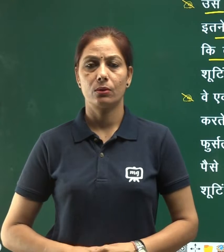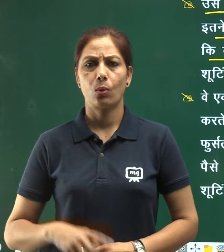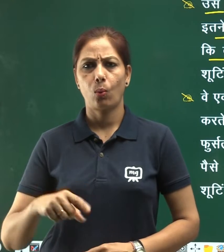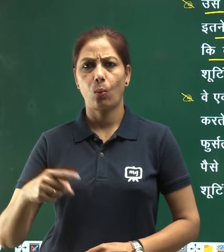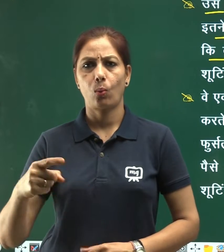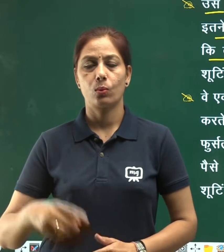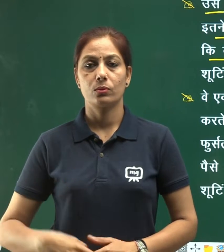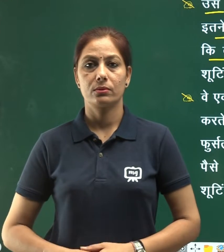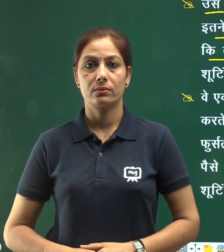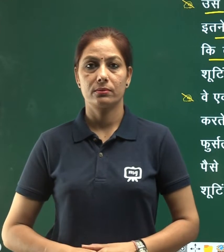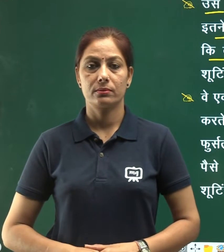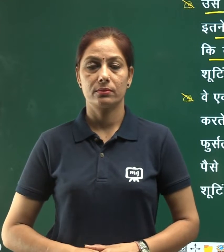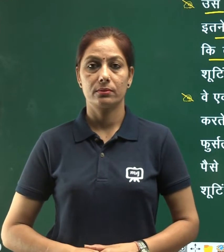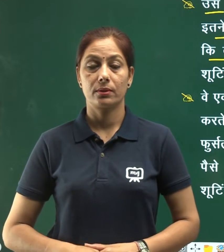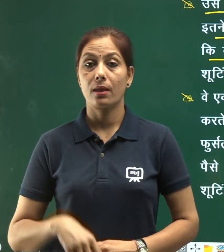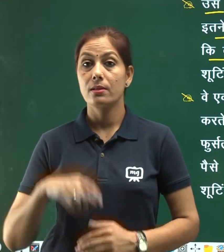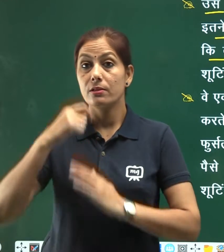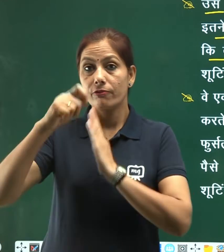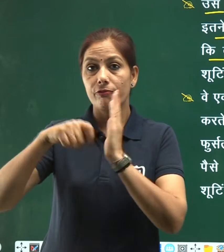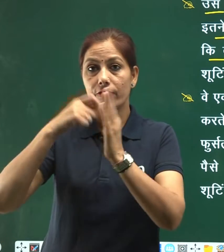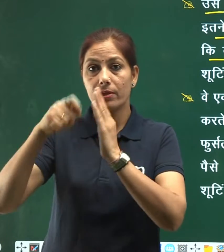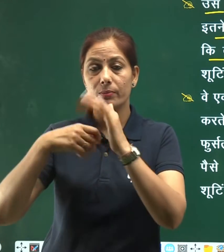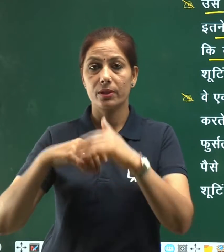रोज इस फिल्म की